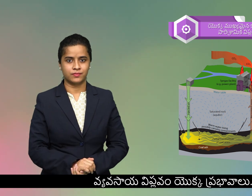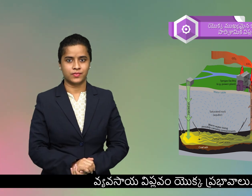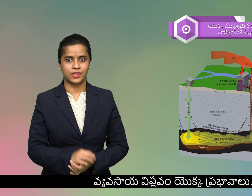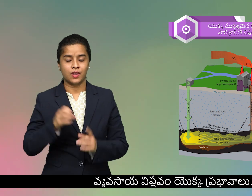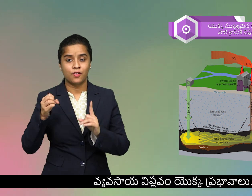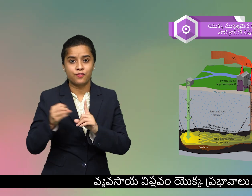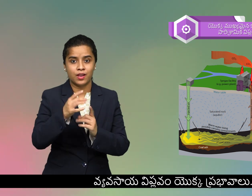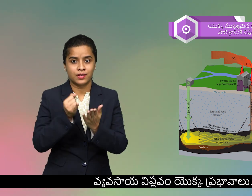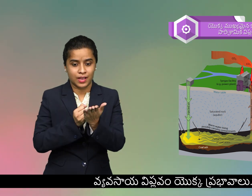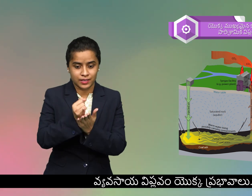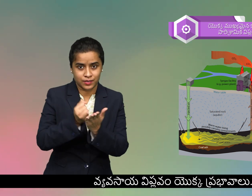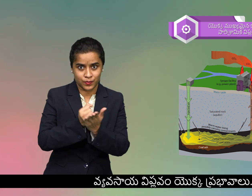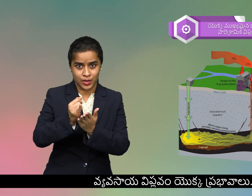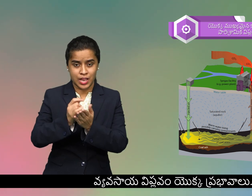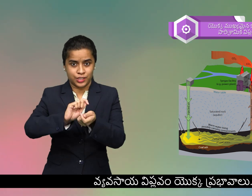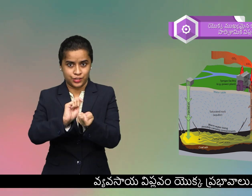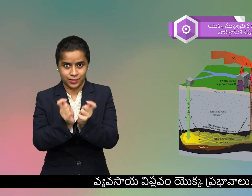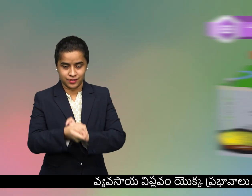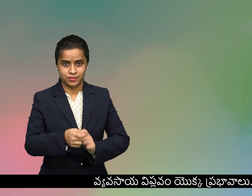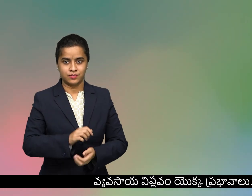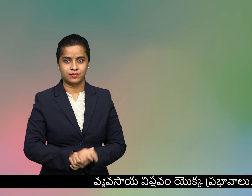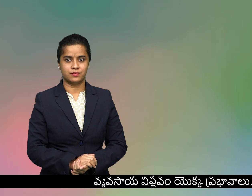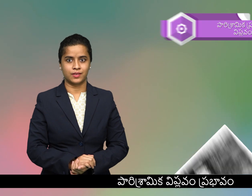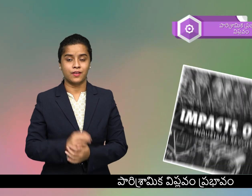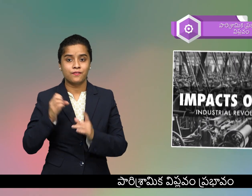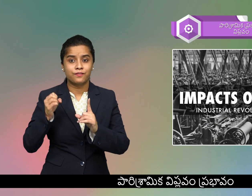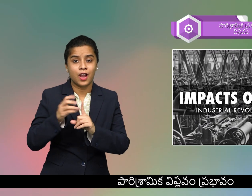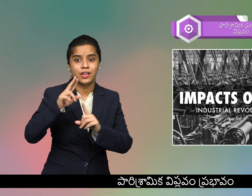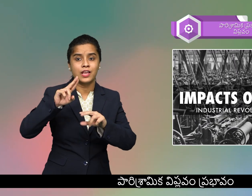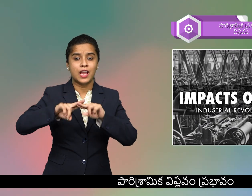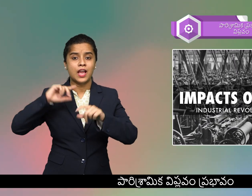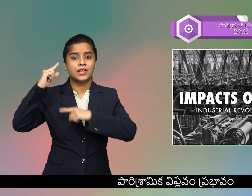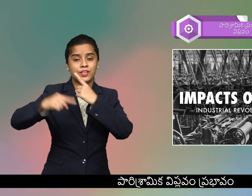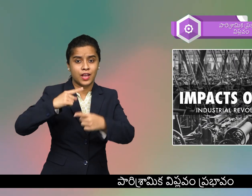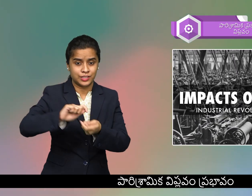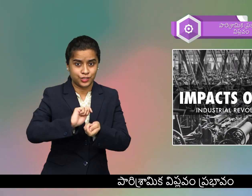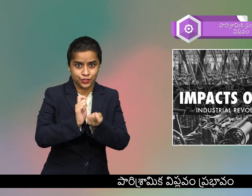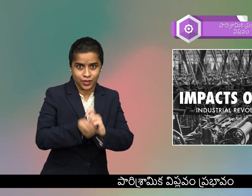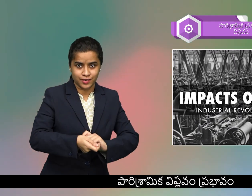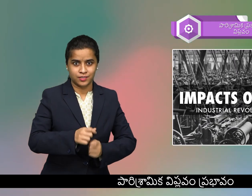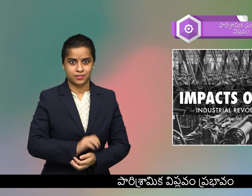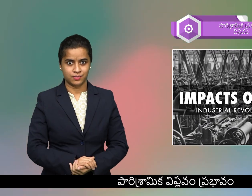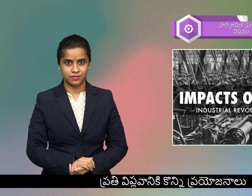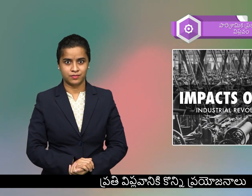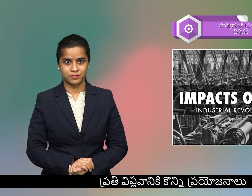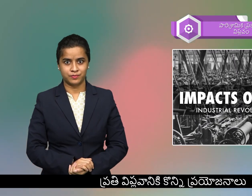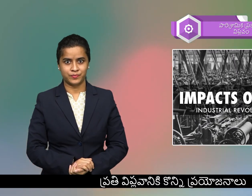వ్యవసాయ విప్లవం యొక్క ప్రభావాలు. పారిశ్రామిక విప్లవ ప్రభావం. ప్రతి